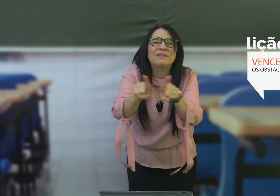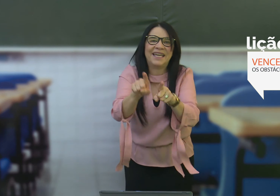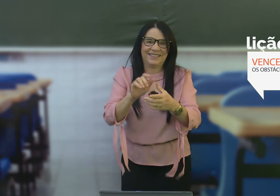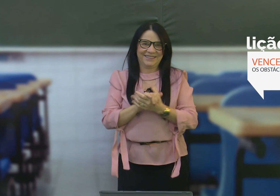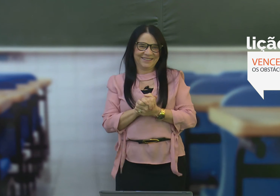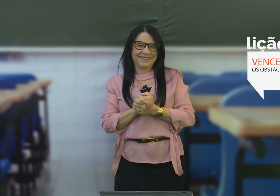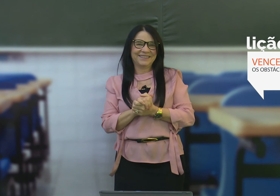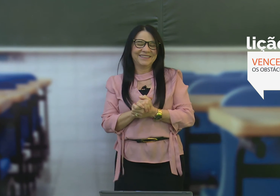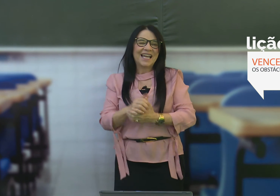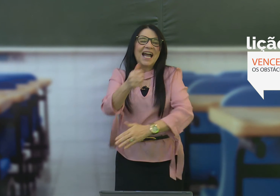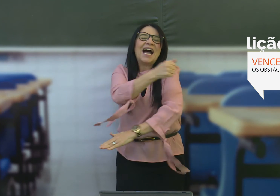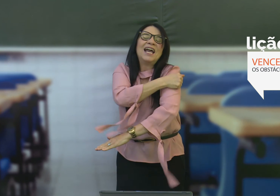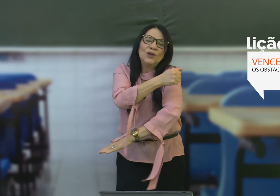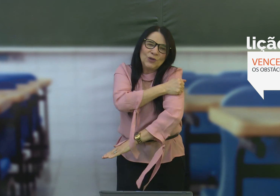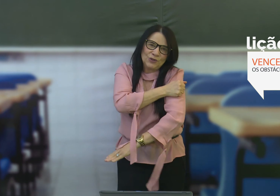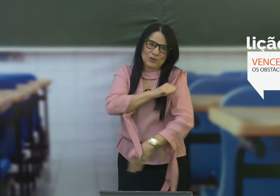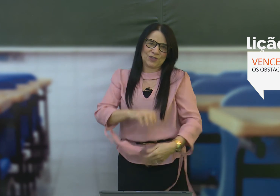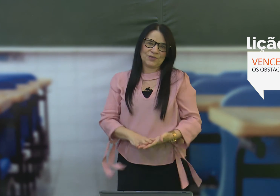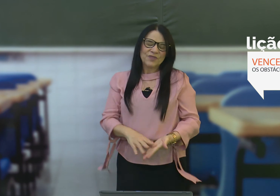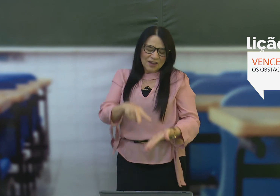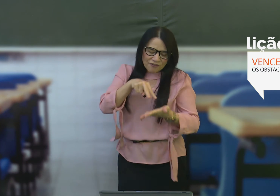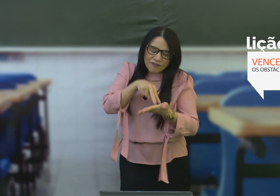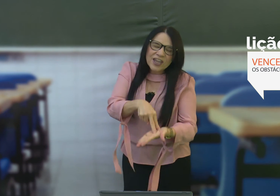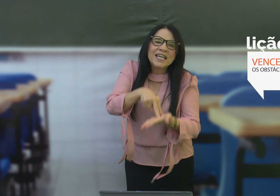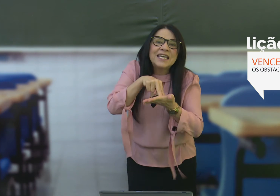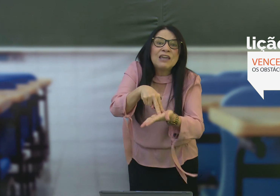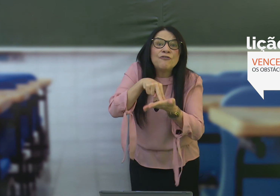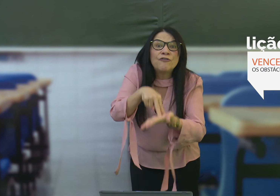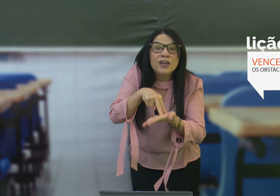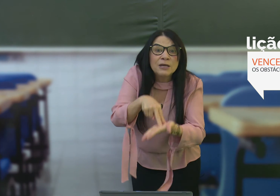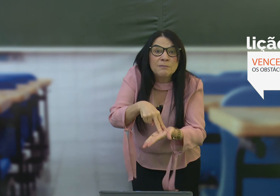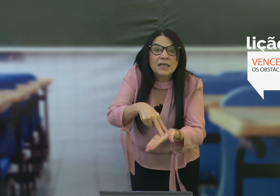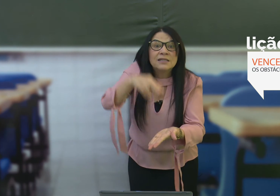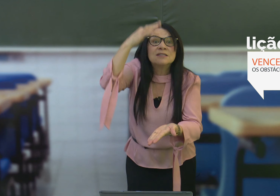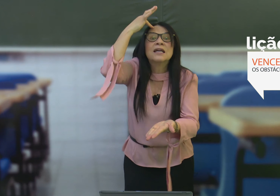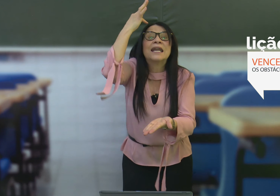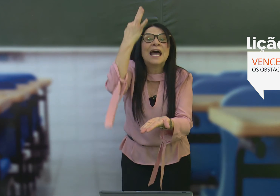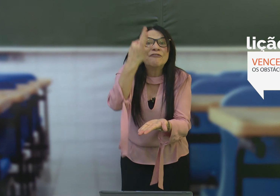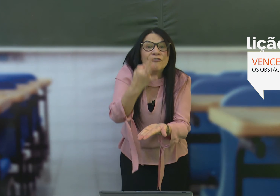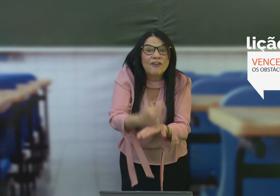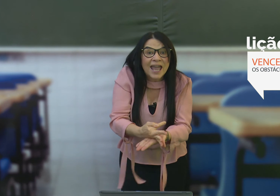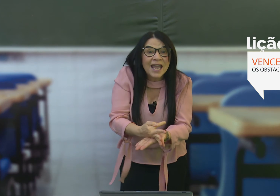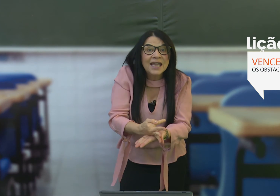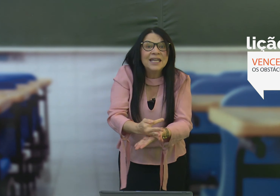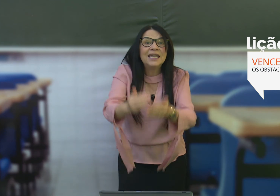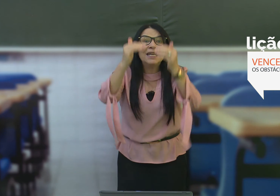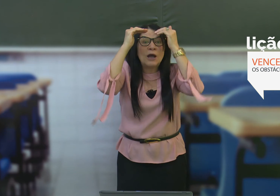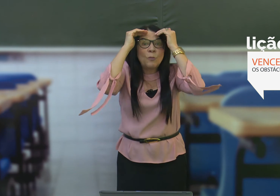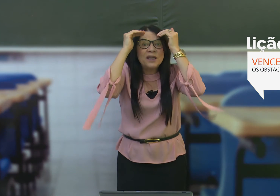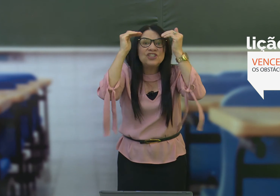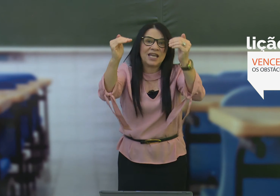também. Alunos, fiquem firmes na fé e na